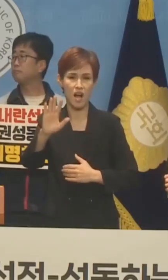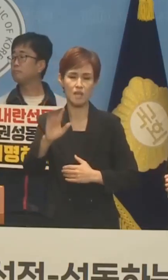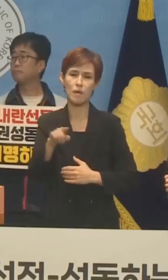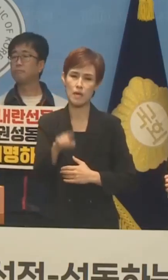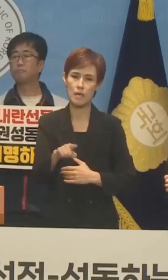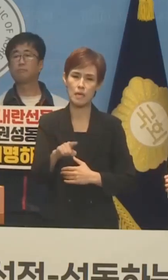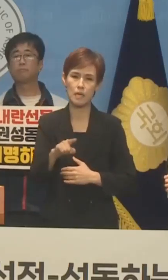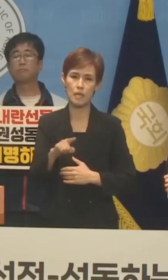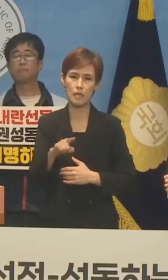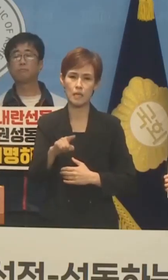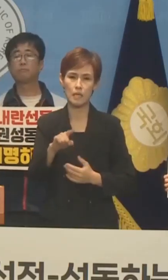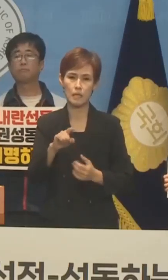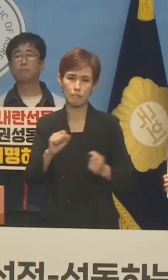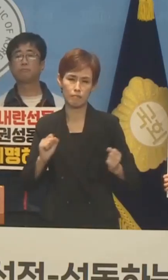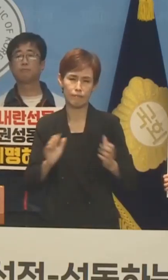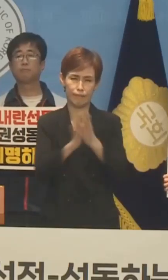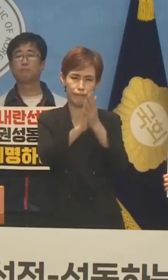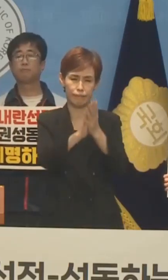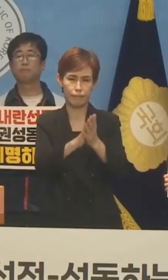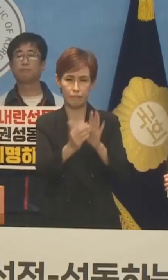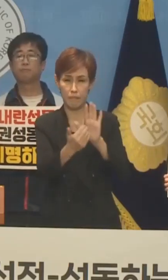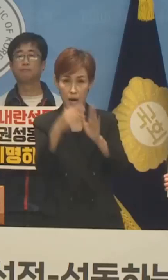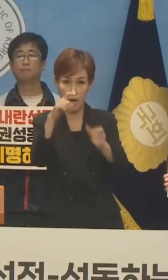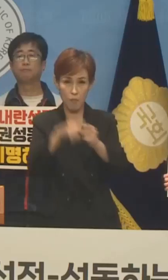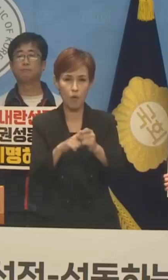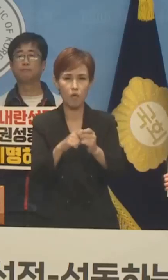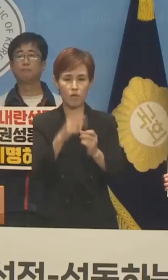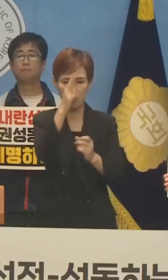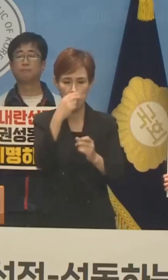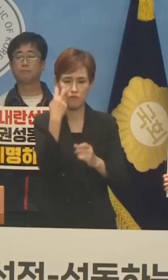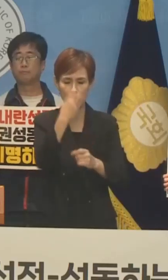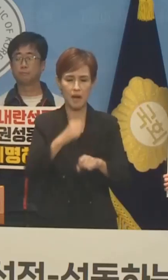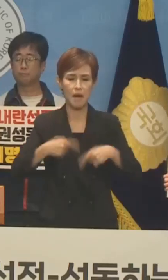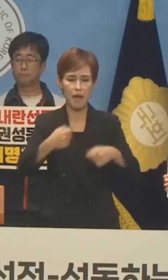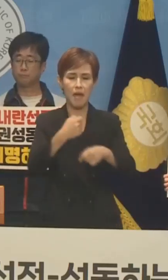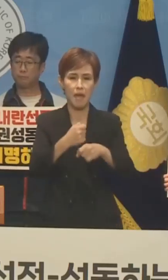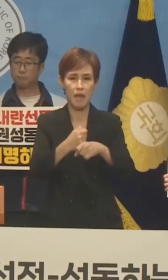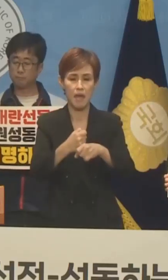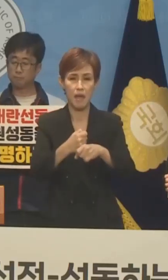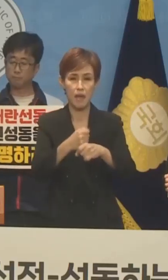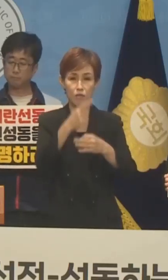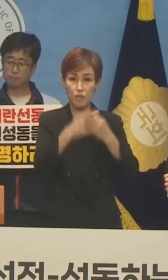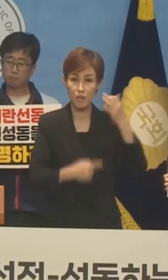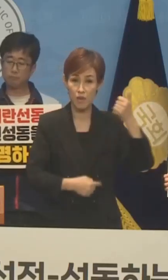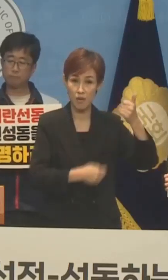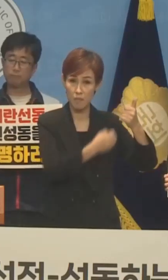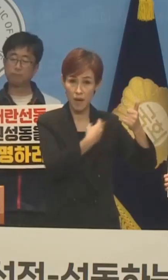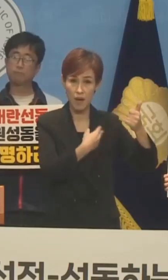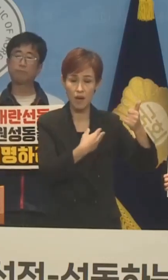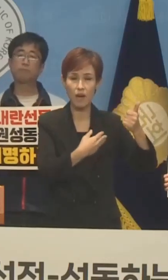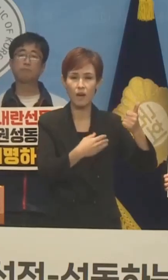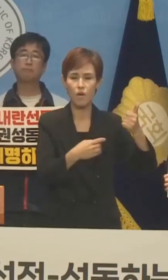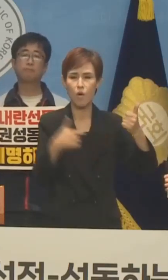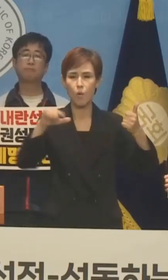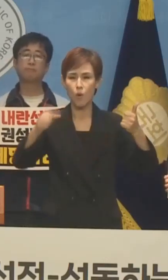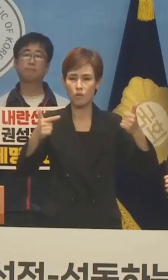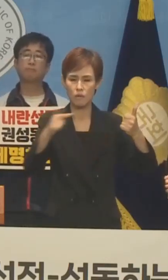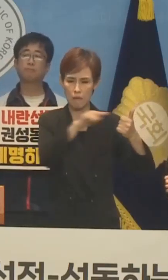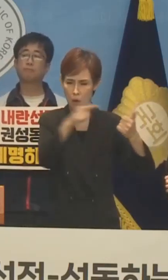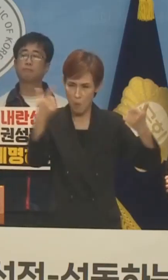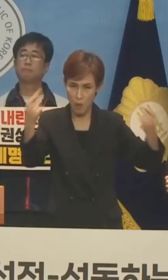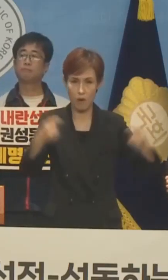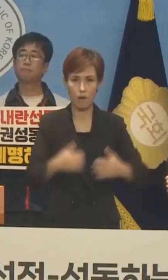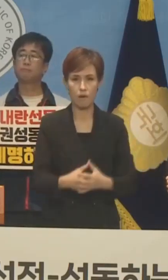불미스러운 유혈 사태를 막기 위한 마음으로 수사에 응한다고 했던 윤석열은 바로 권성동이기도 합니다. 이 둘은